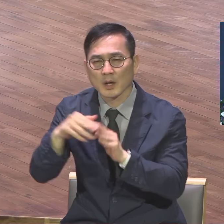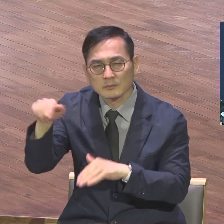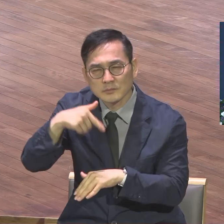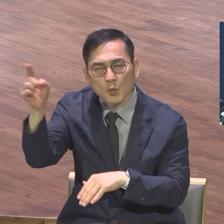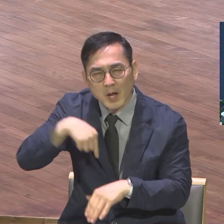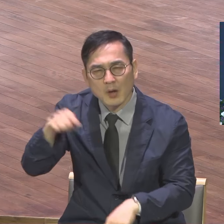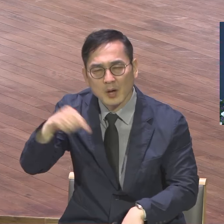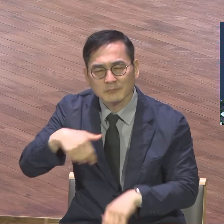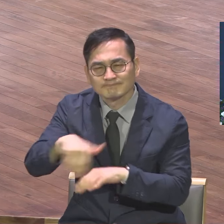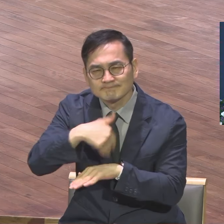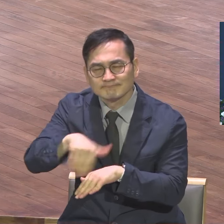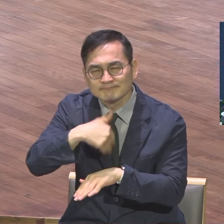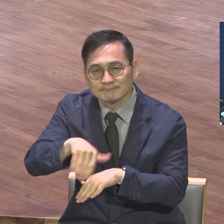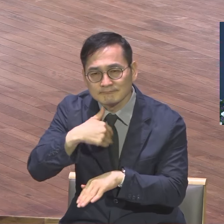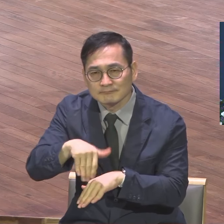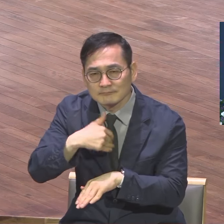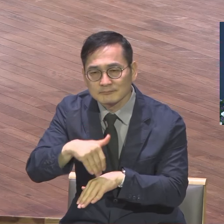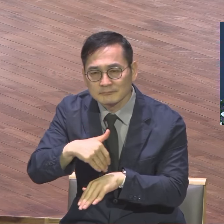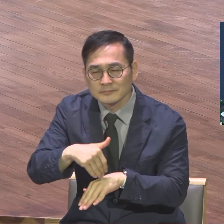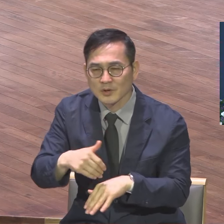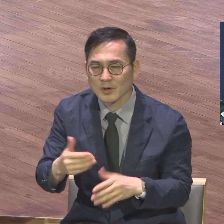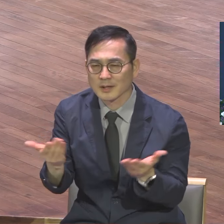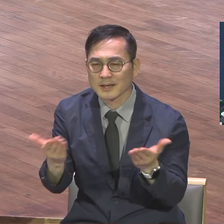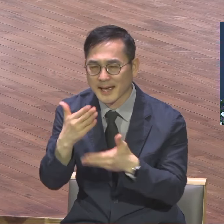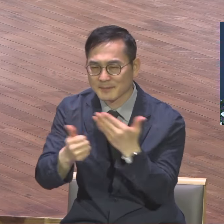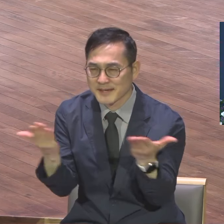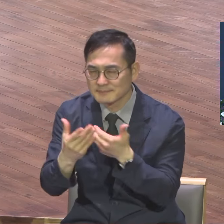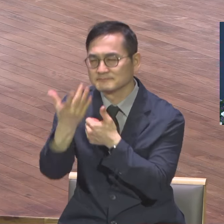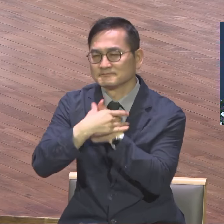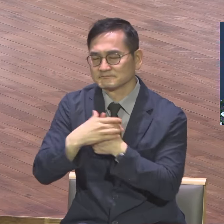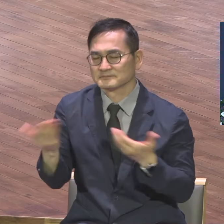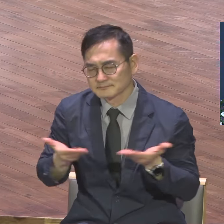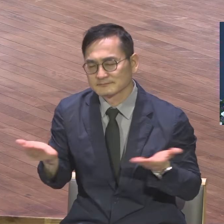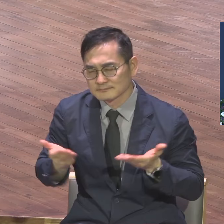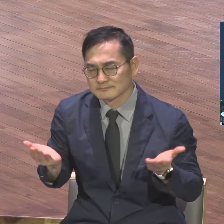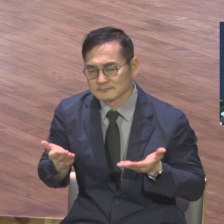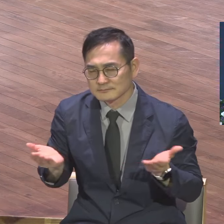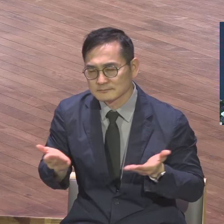나올수록 직분을 통해서 감당하면 할수록 느끼는 게 뭐냐? 야,